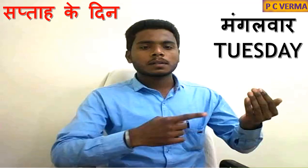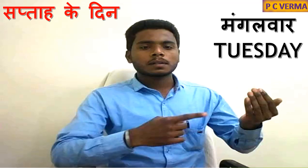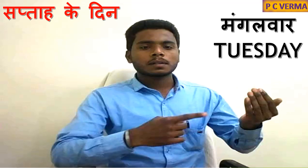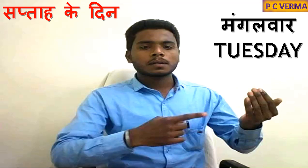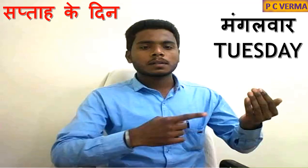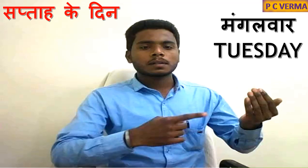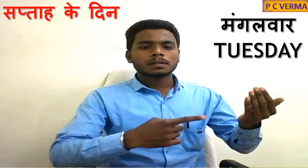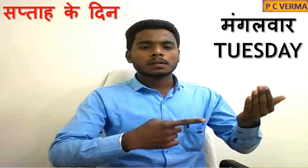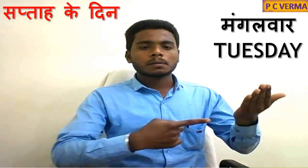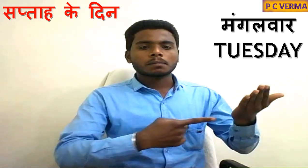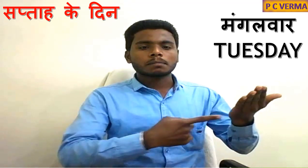में